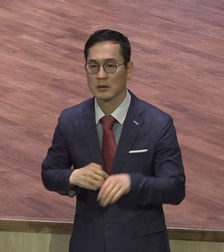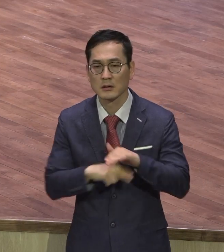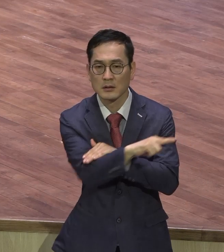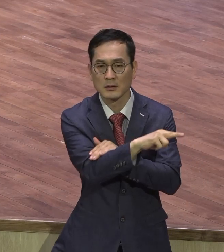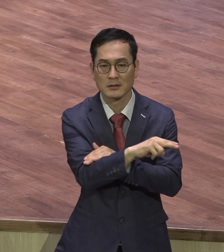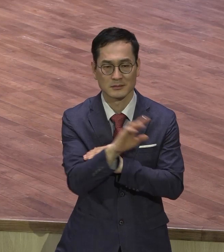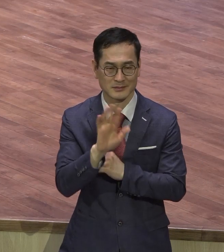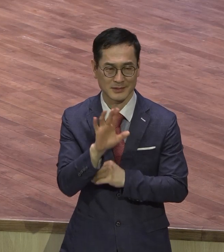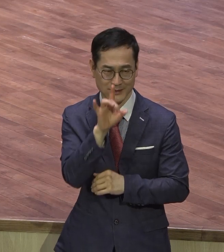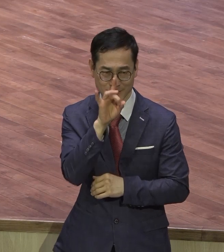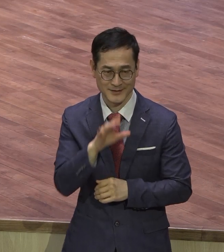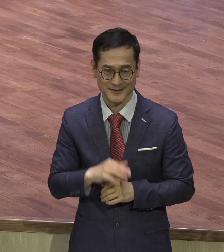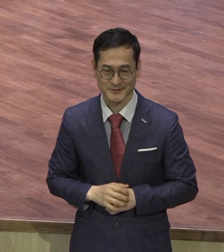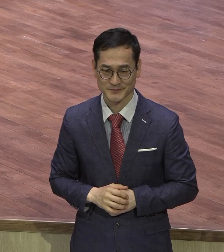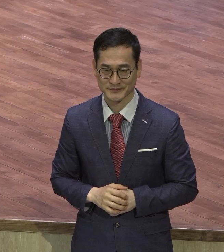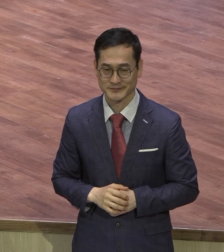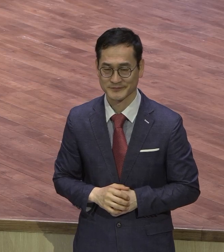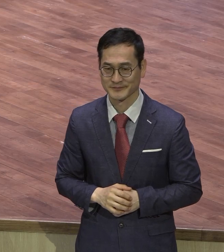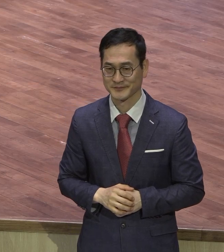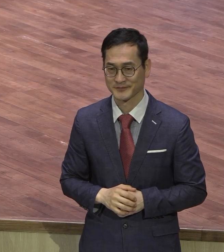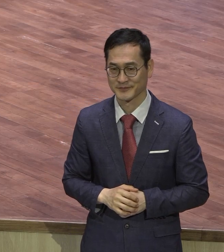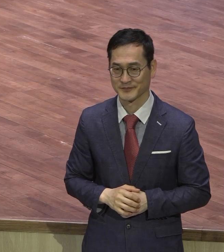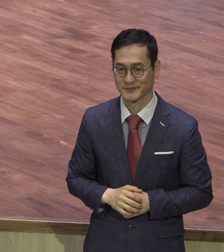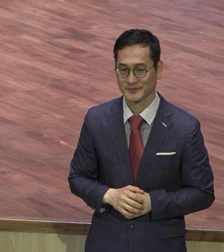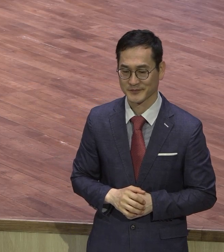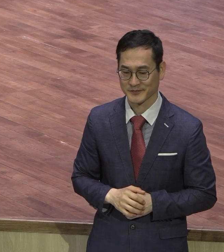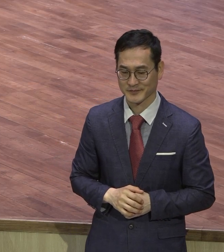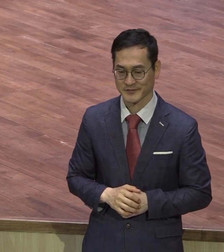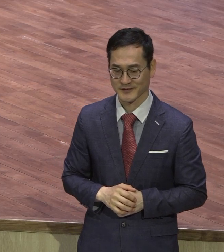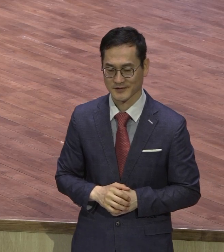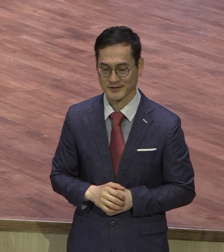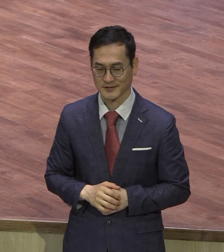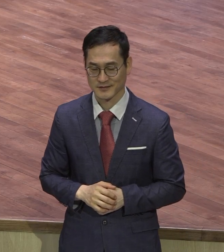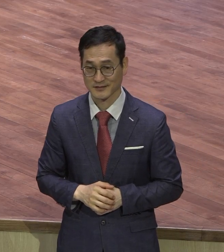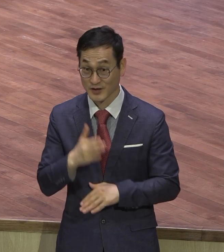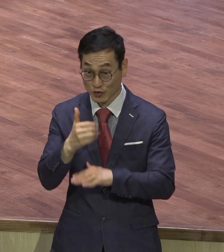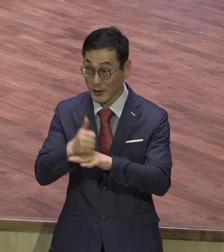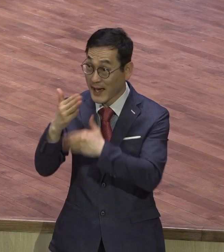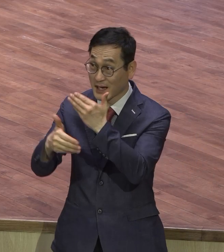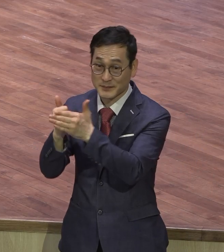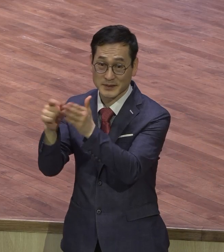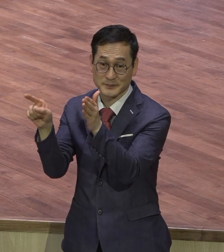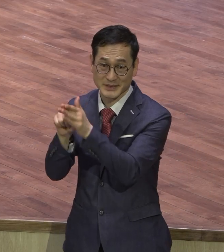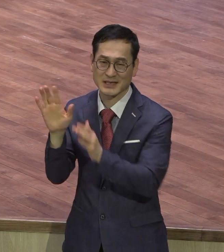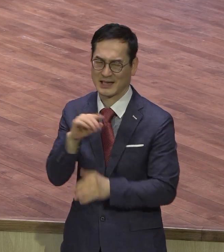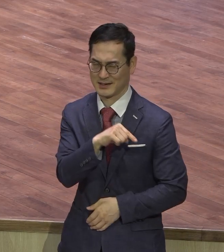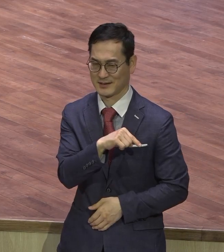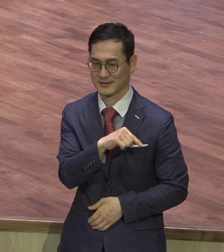하나님의 전능하심을 무소지하심을 사실은 안 믿는 사람이에요.